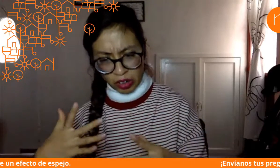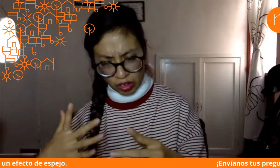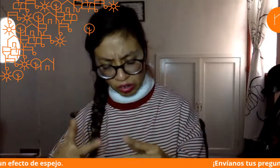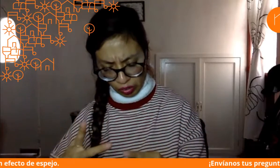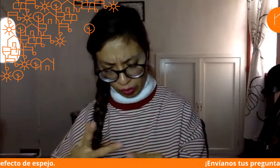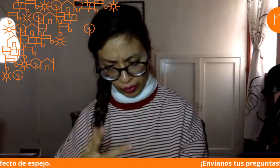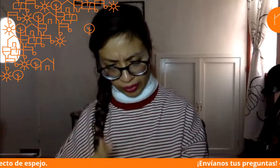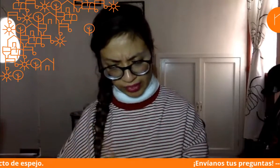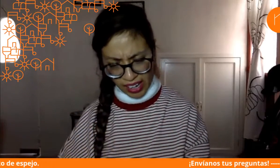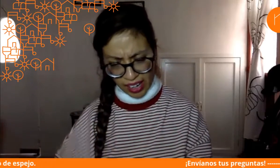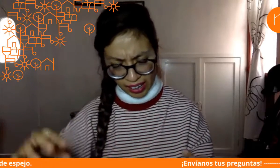suavecitos o pasteles.